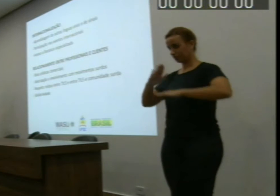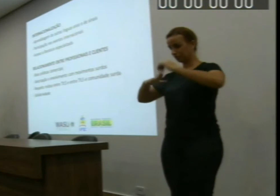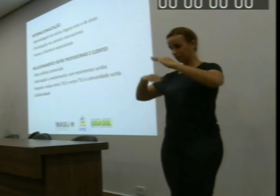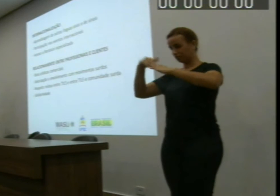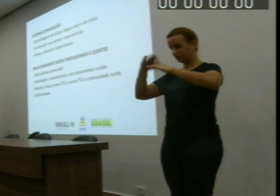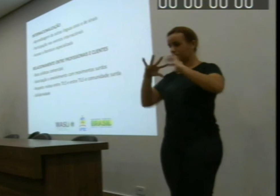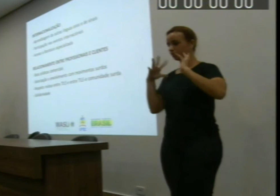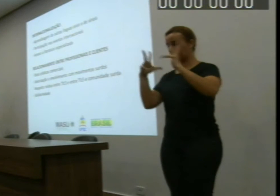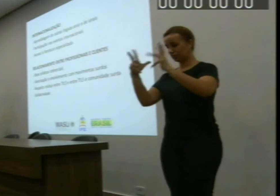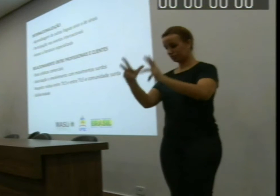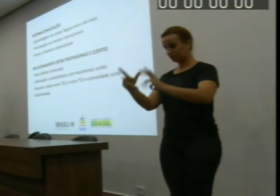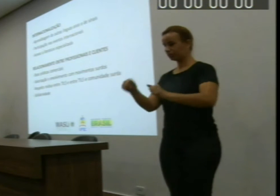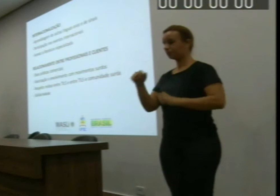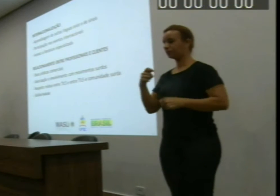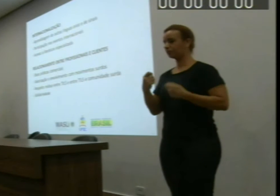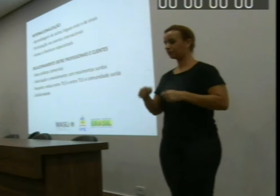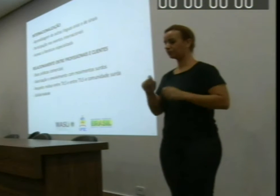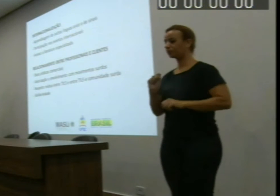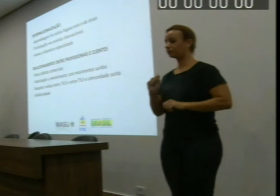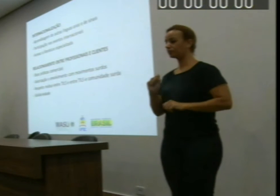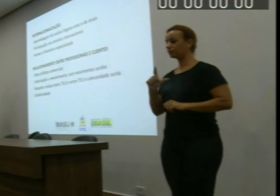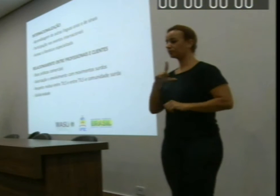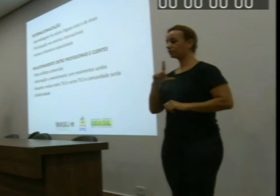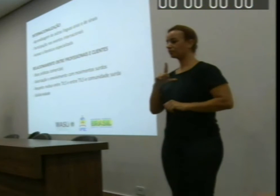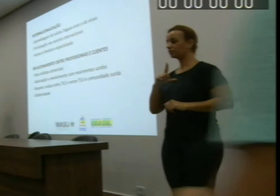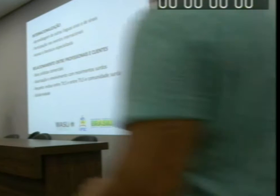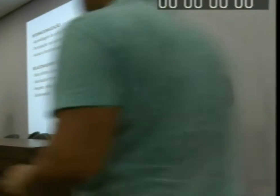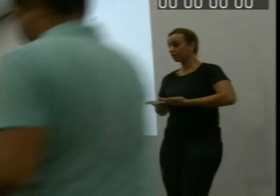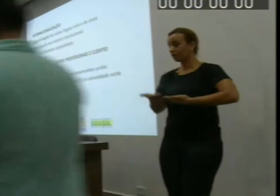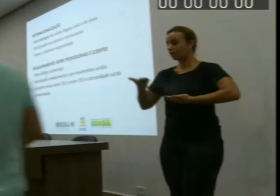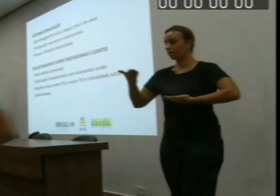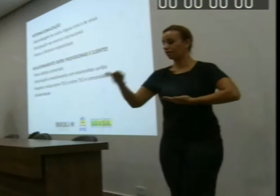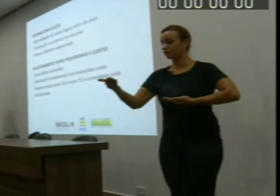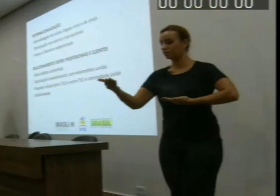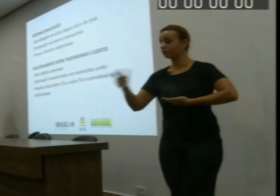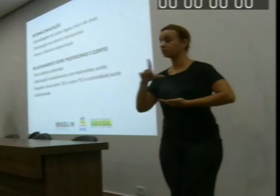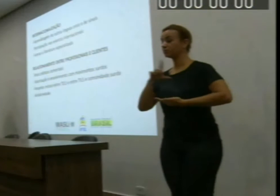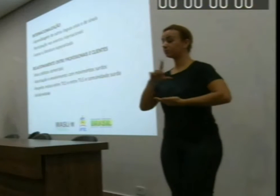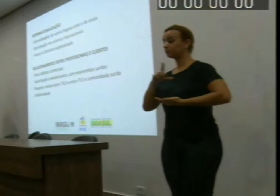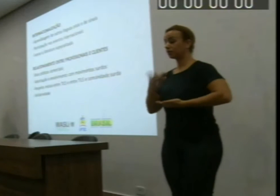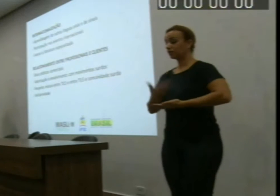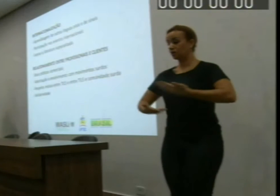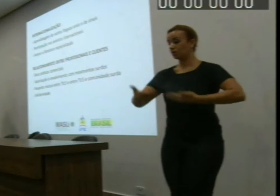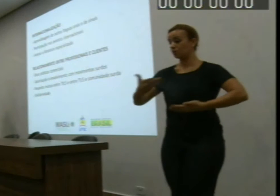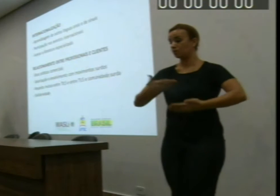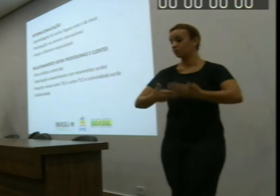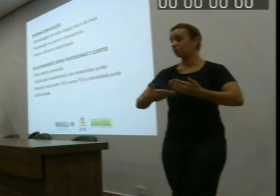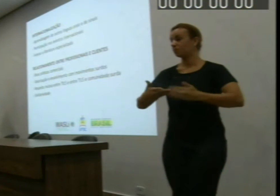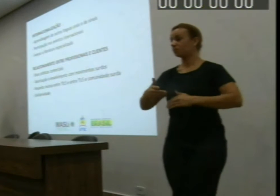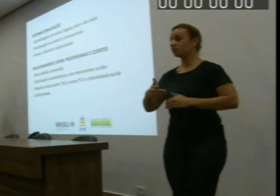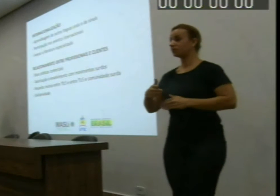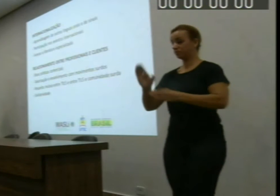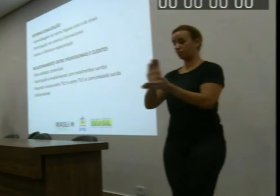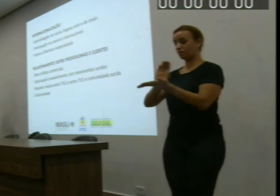um todo isso também vai nos permitir participar de congressos e eventos